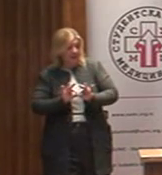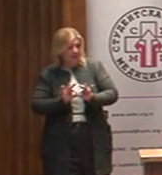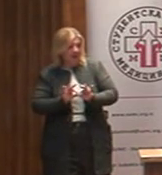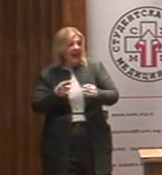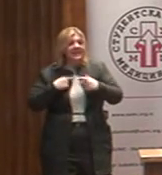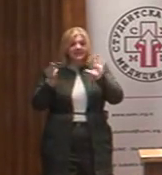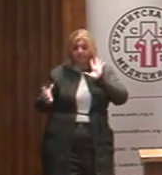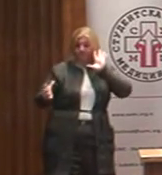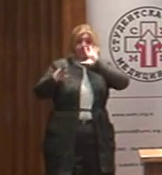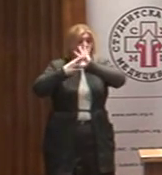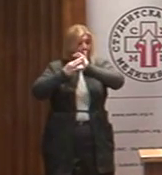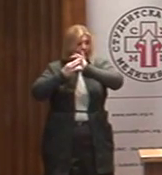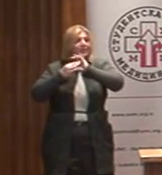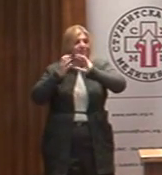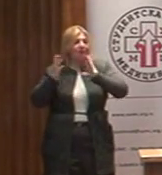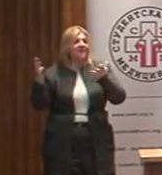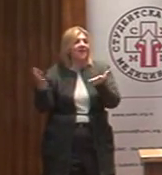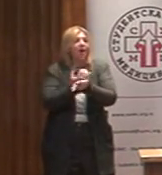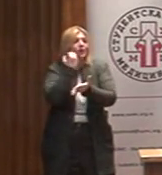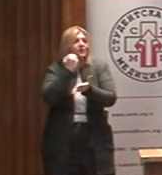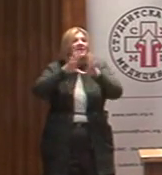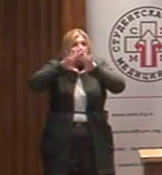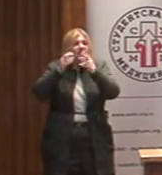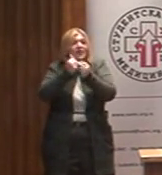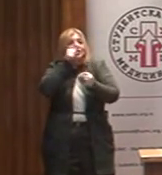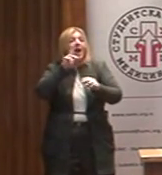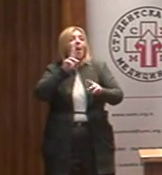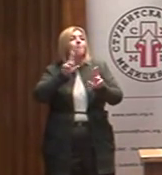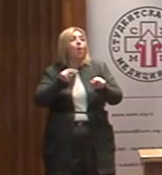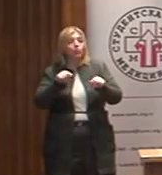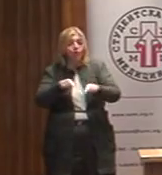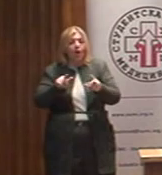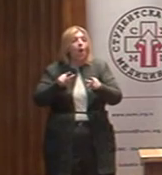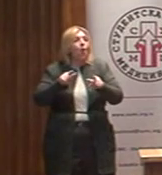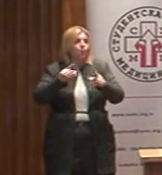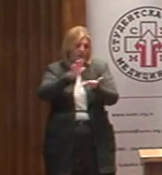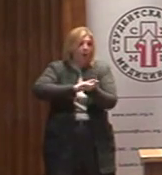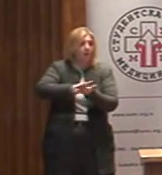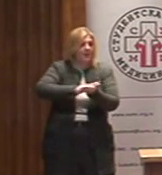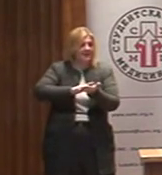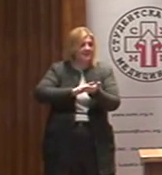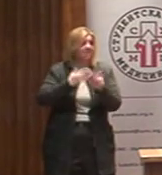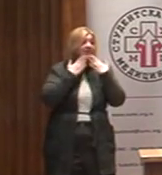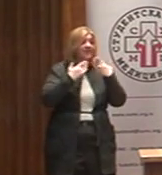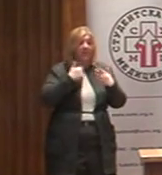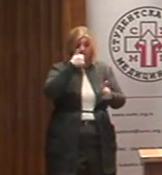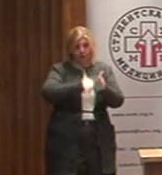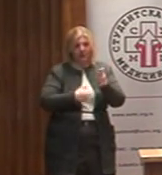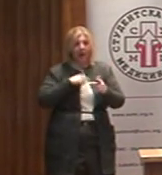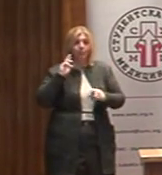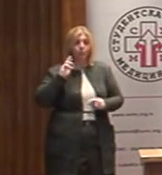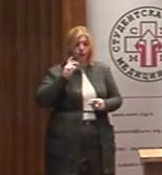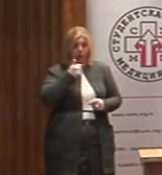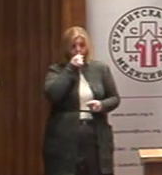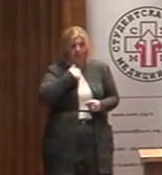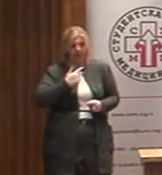dalje povežemo i da ostvarimo sve što je moguće u ovoj oblasti. Zahvaljujem još jednom na pozivu